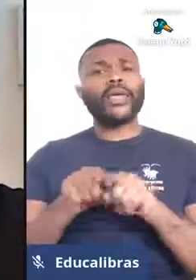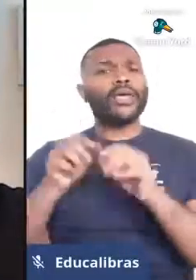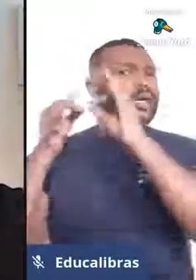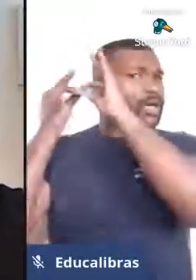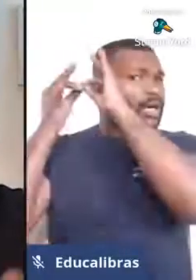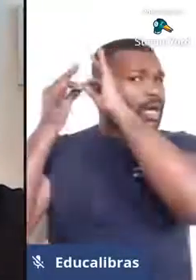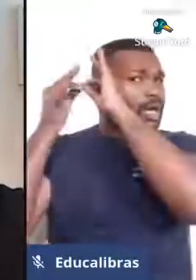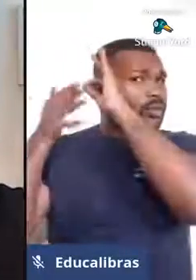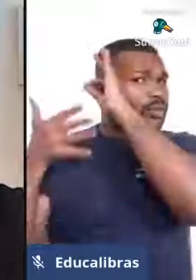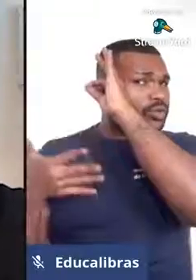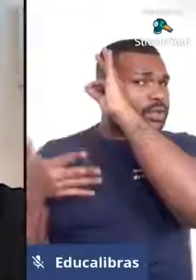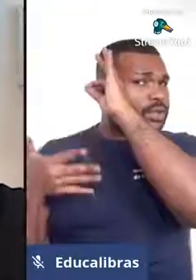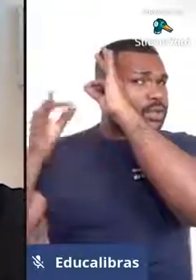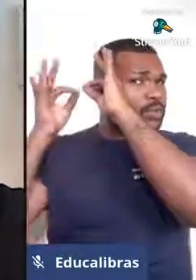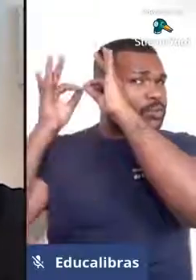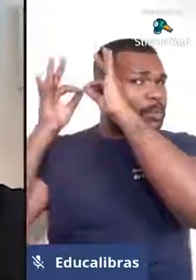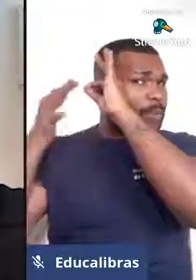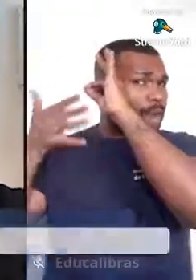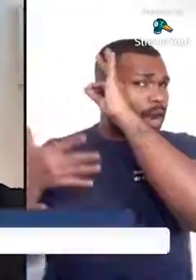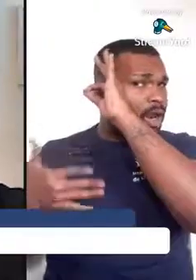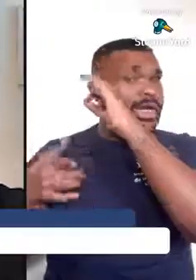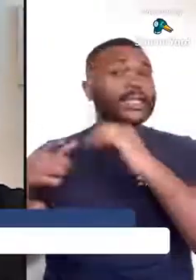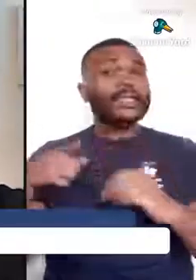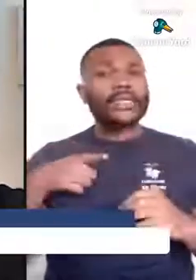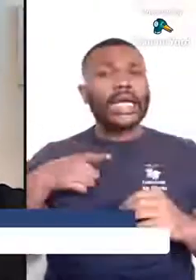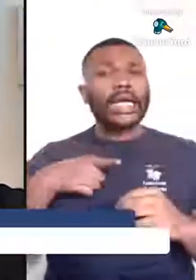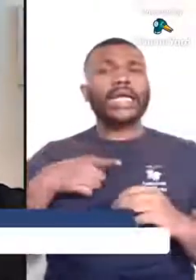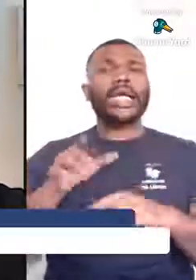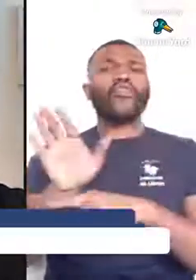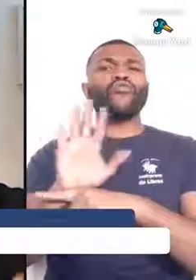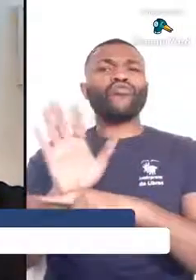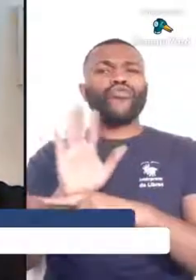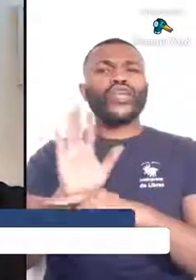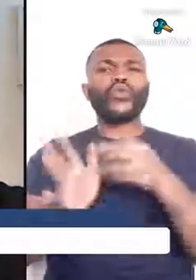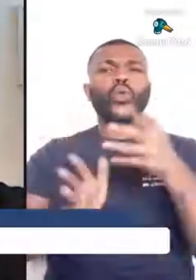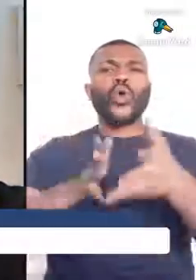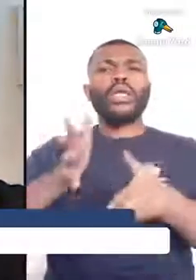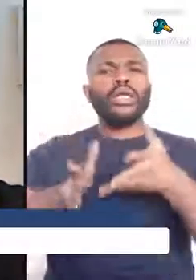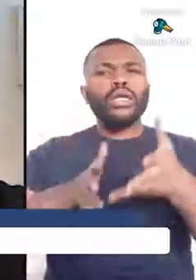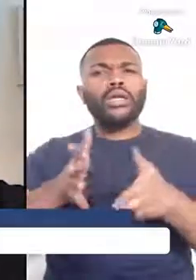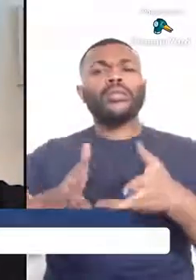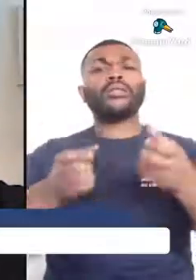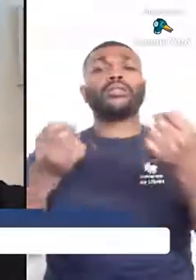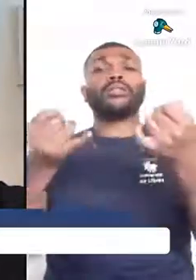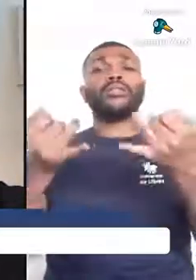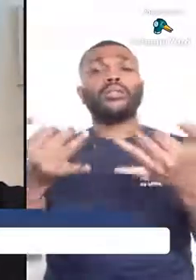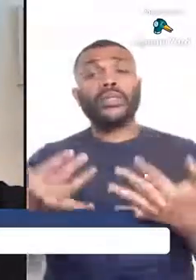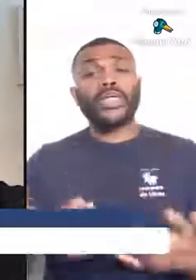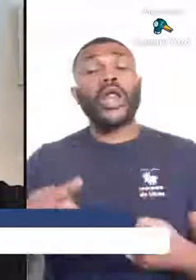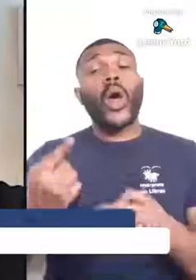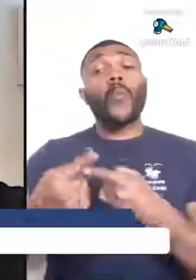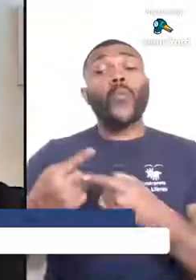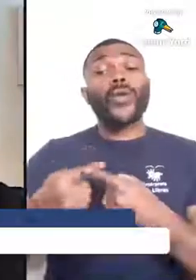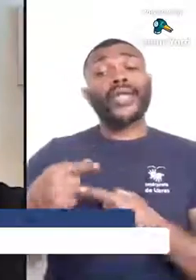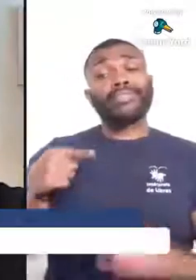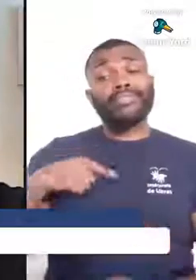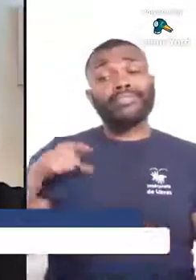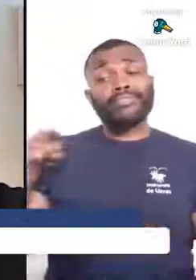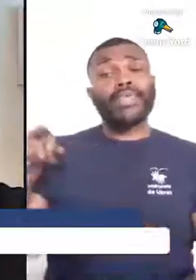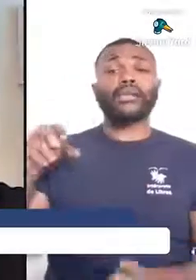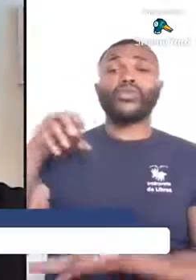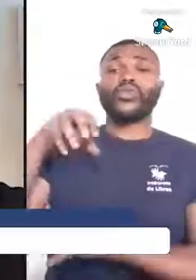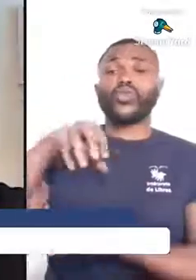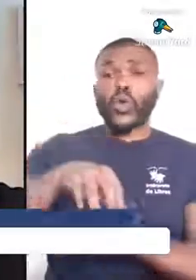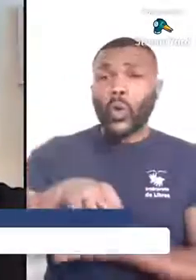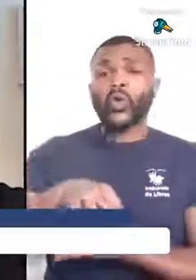prédio, tem um vídeo em Libras contando sobre a iniciativa, por que a Japan House existe, que laços ela